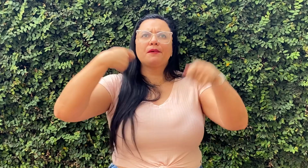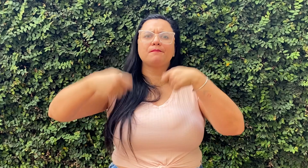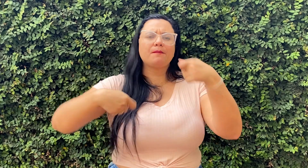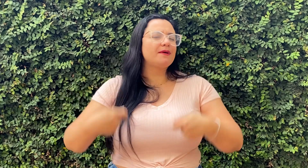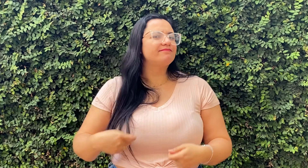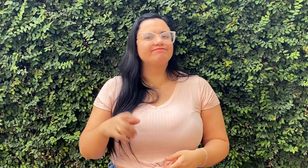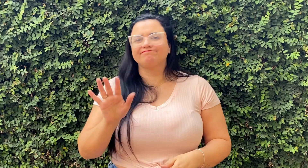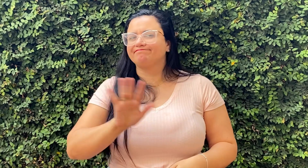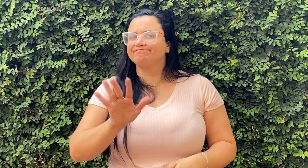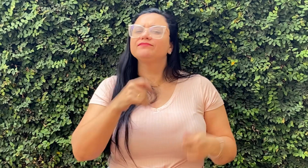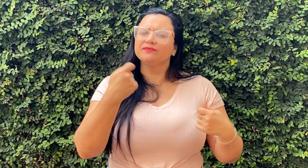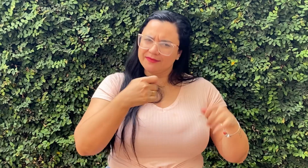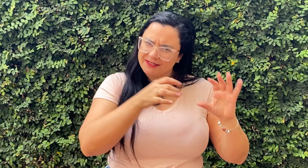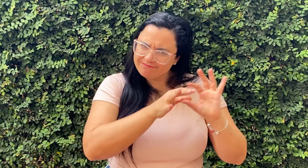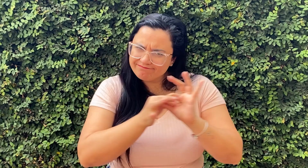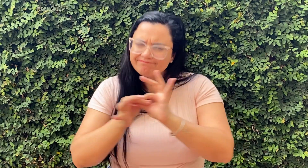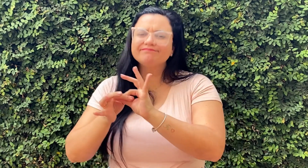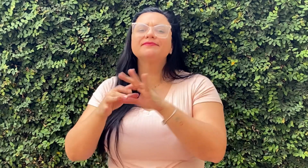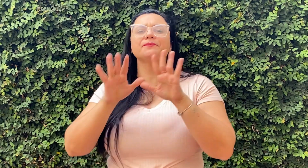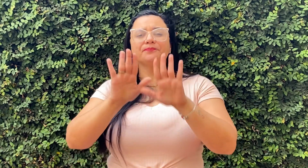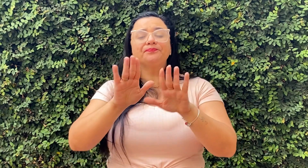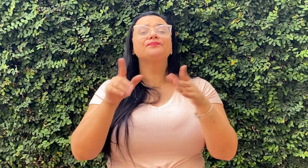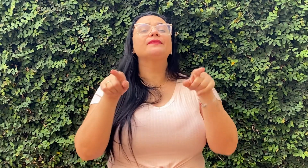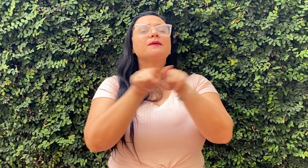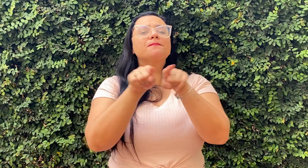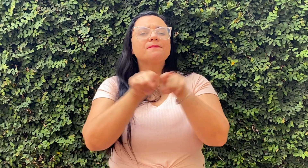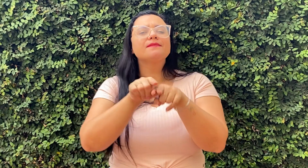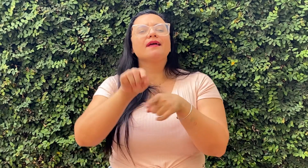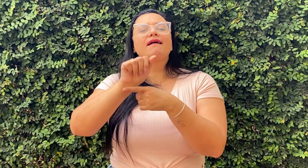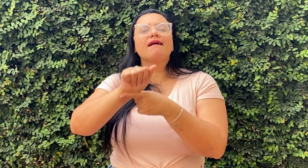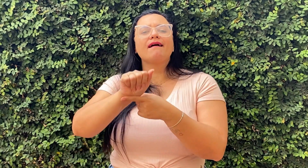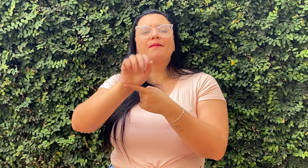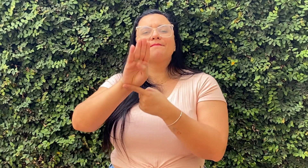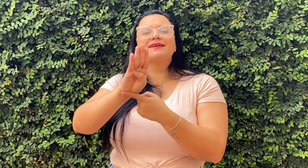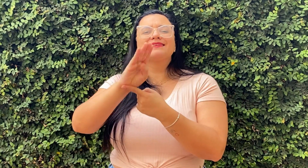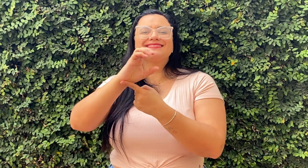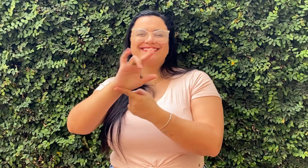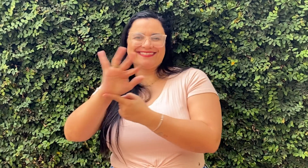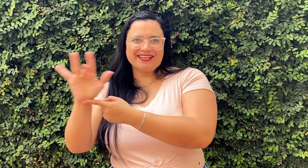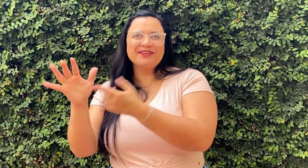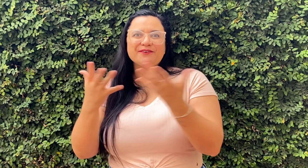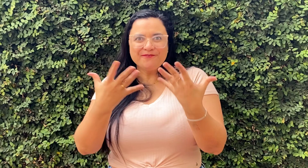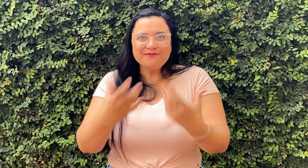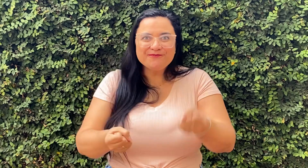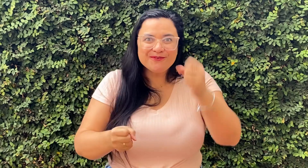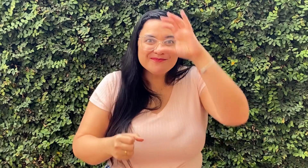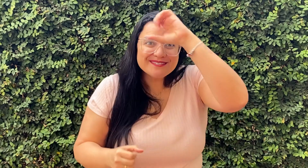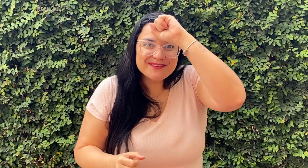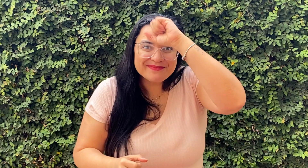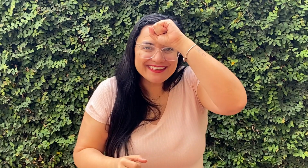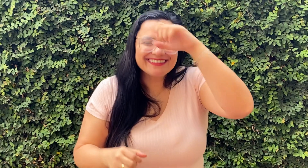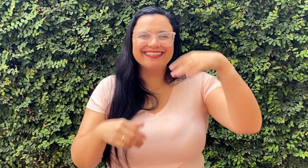vocabulário. Você precisa ter a contextualização. Por exemplo, vamos aprender agora o alfabeto?